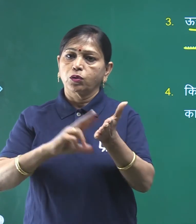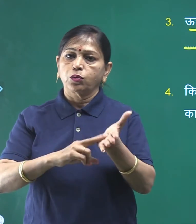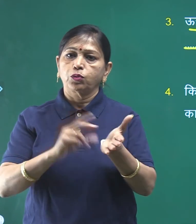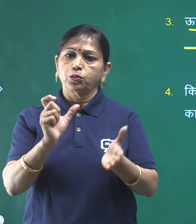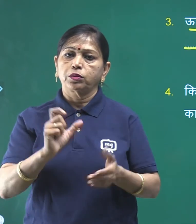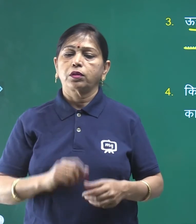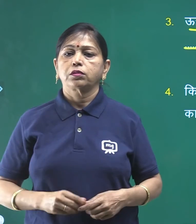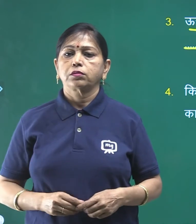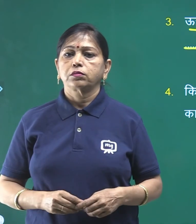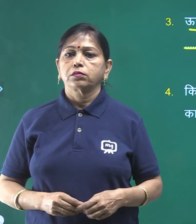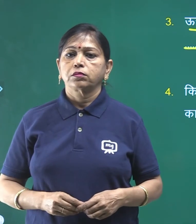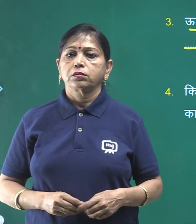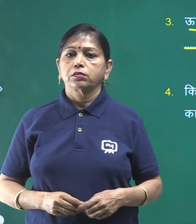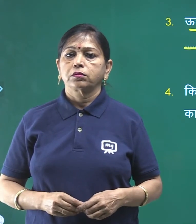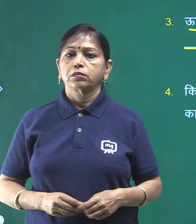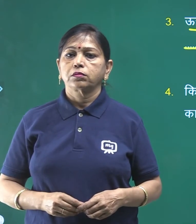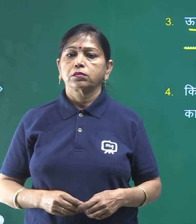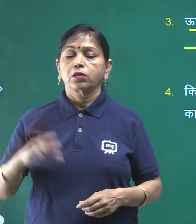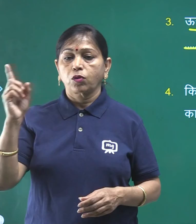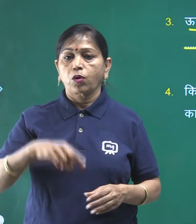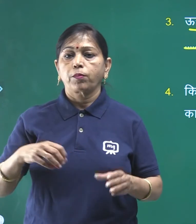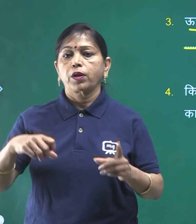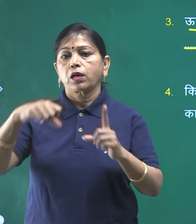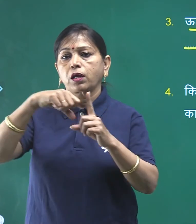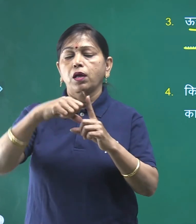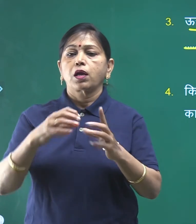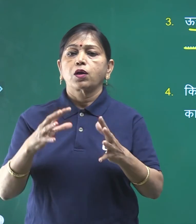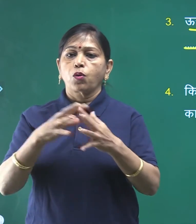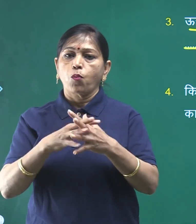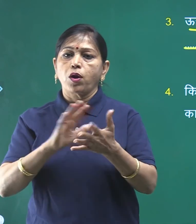न्यूटन ऑब्लिक किलोवाट घंटा,